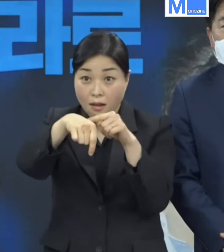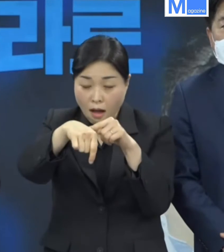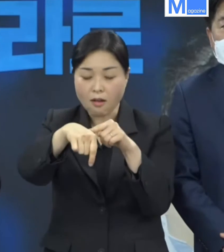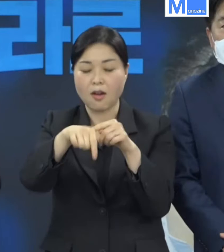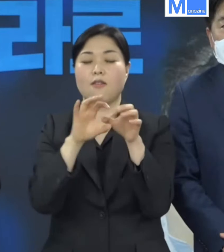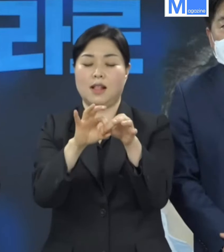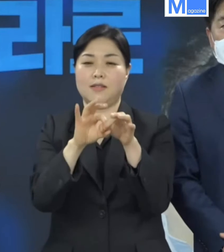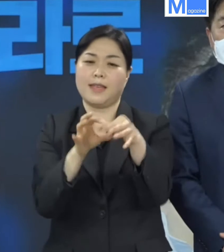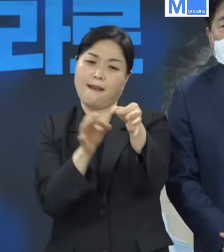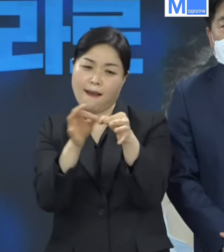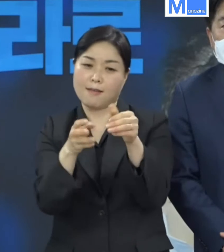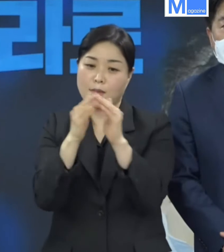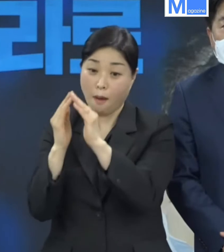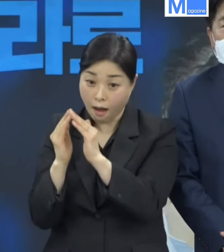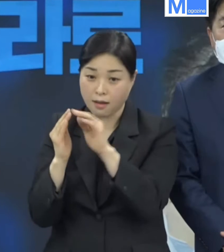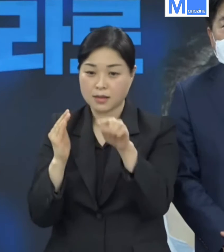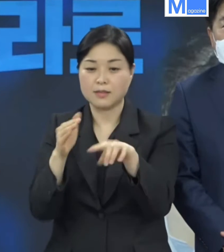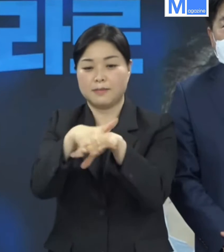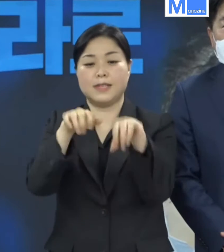구축도 지원하겠습니다.